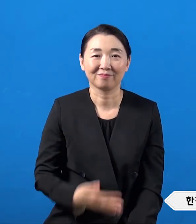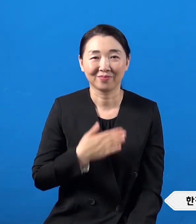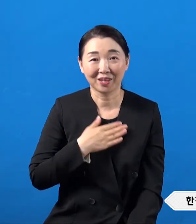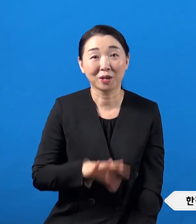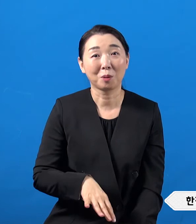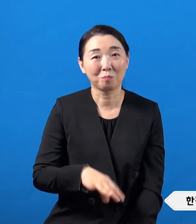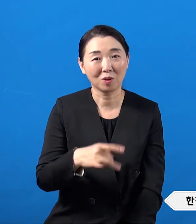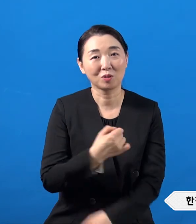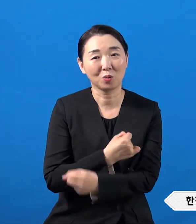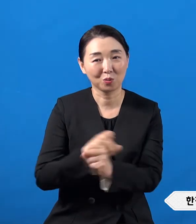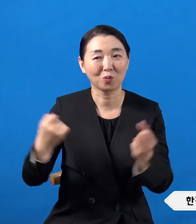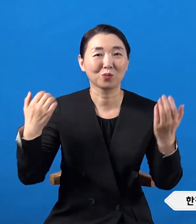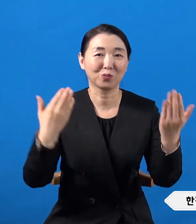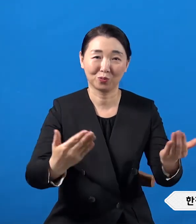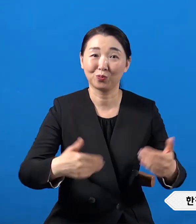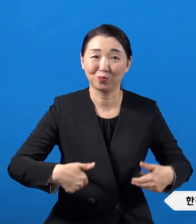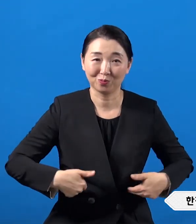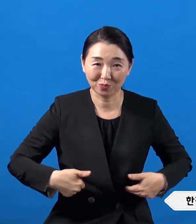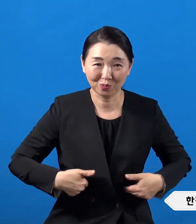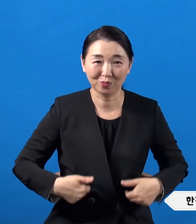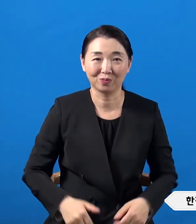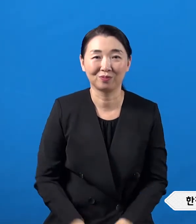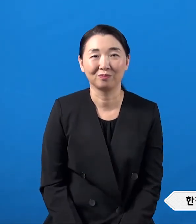내가 먼저 용서하는 것입니다.